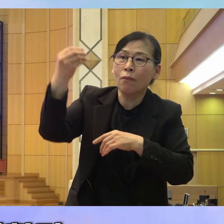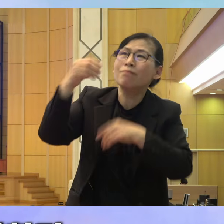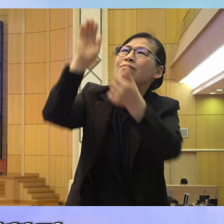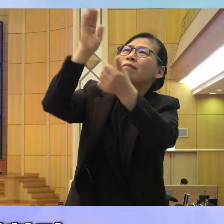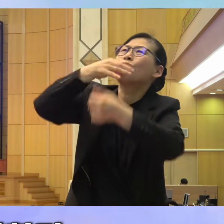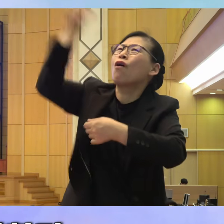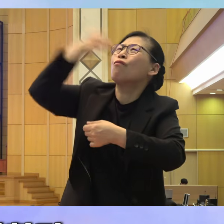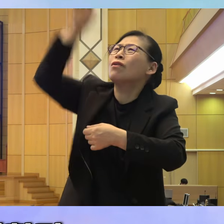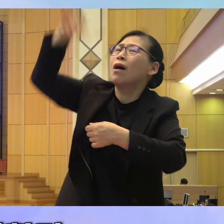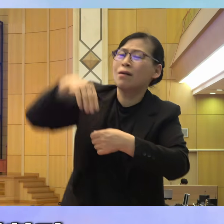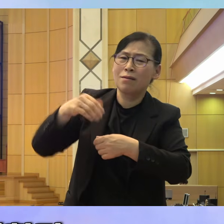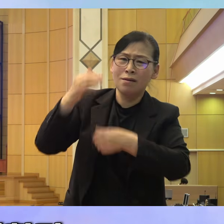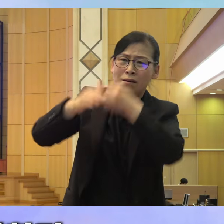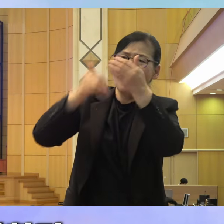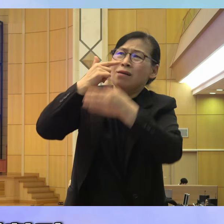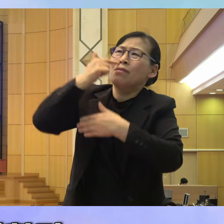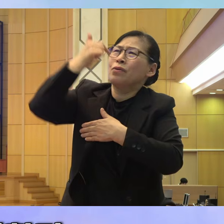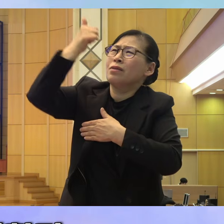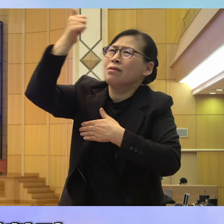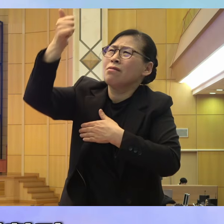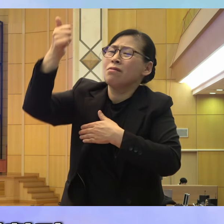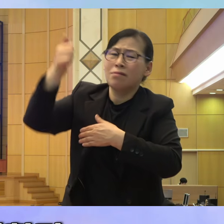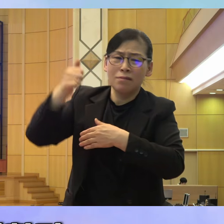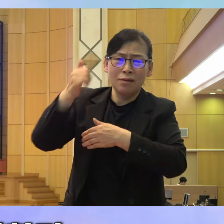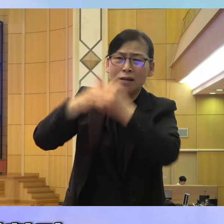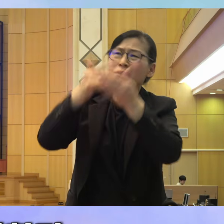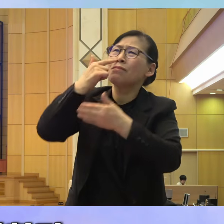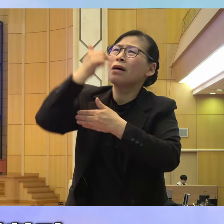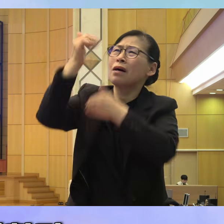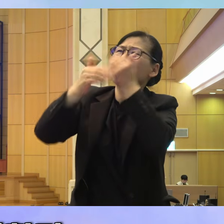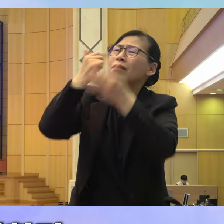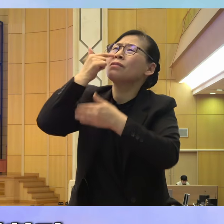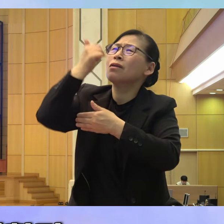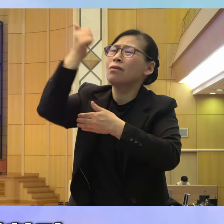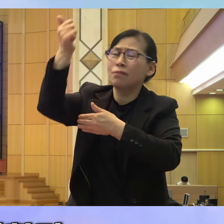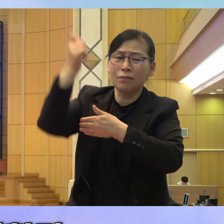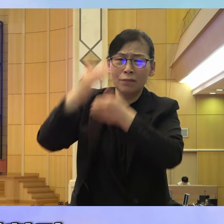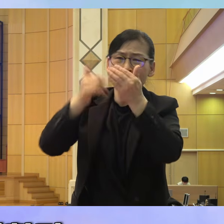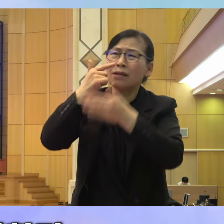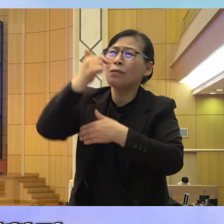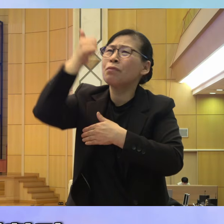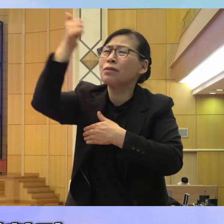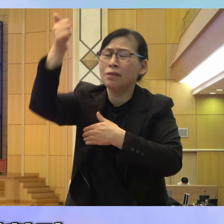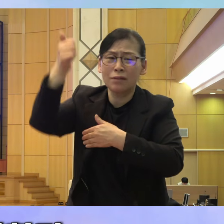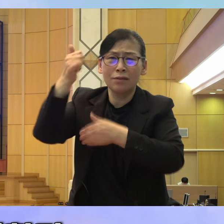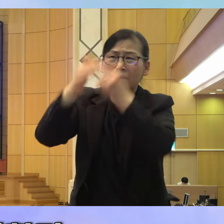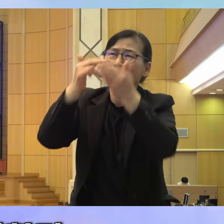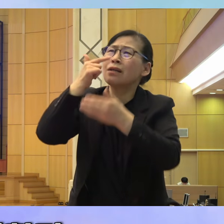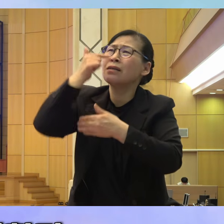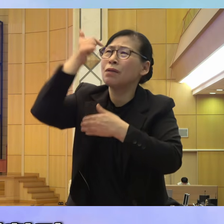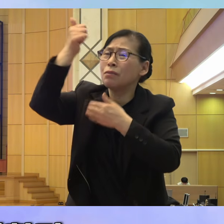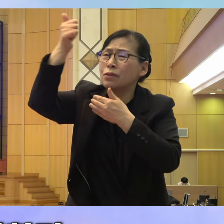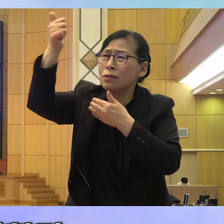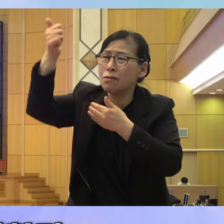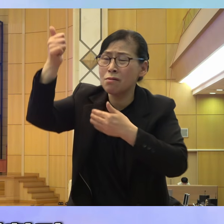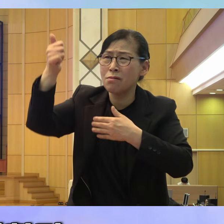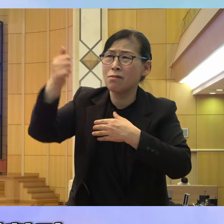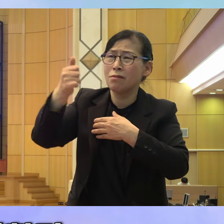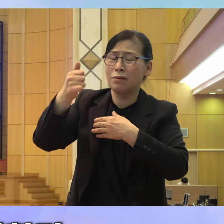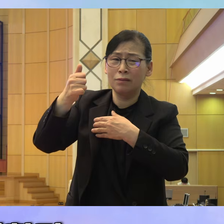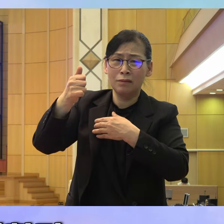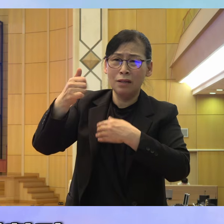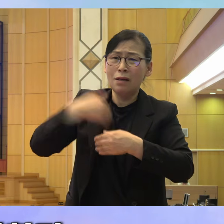불러 이르되 아버지 아브라함이요. 그래서 아브라함은 하나님 아버지를 상징하는 거야. 그래서 아버지